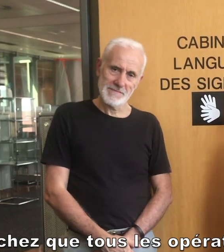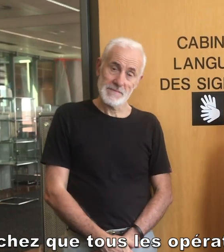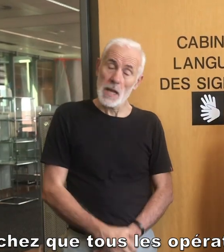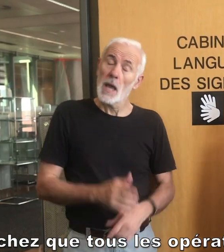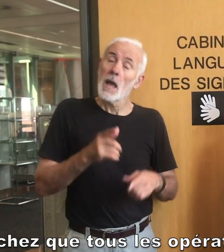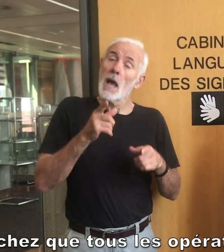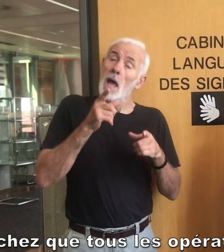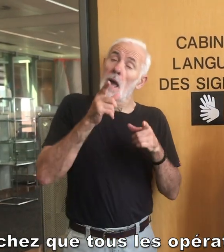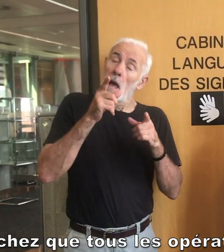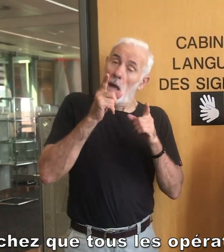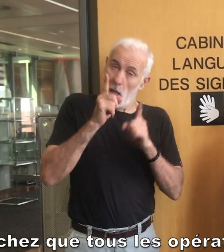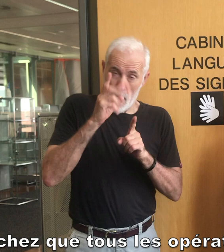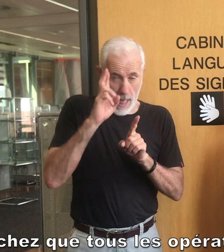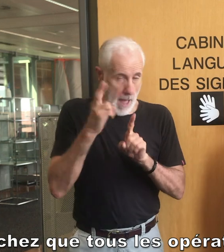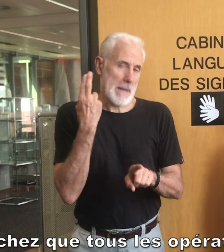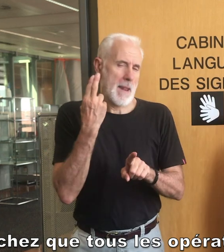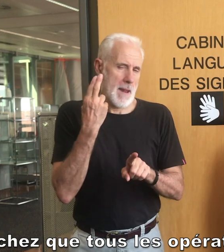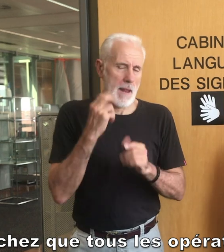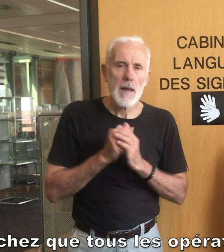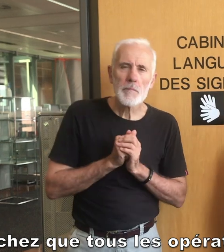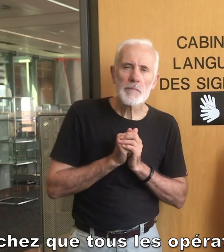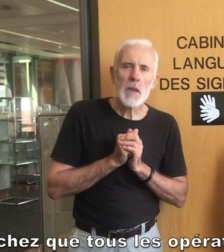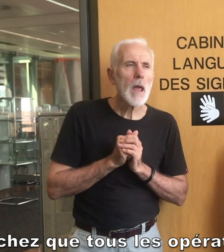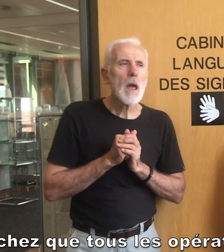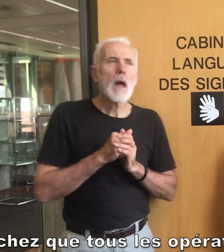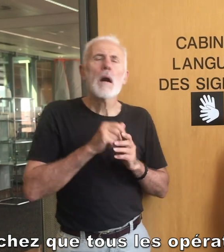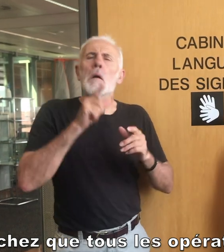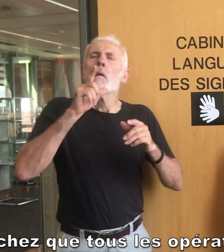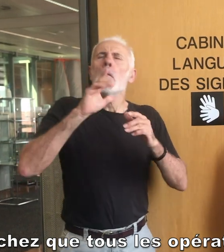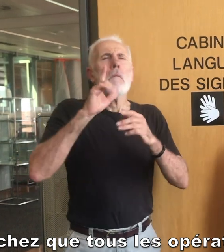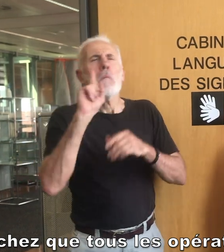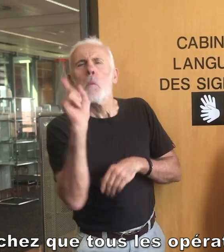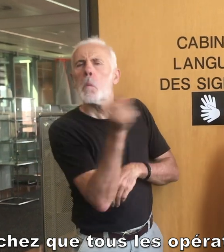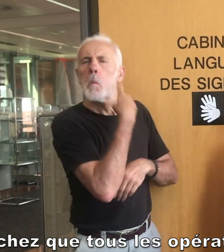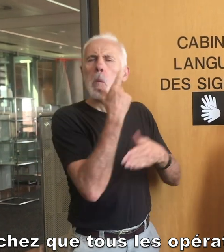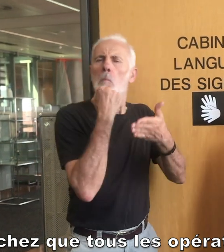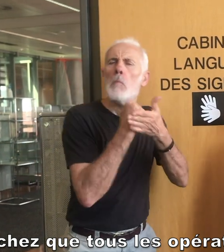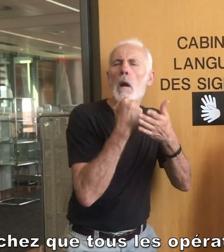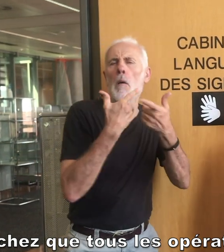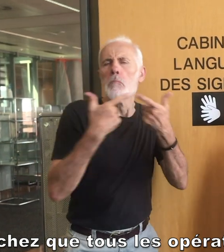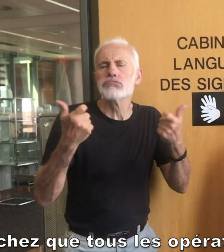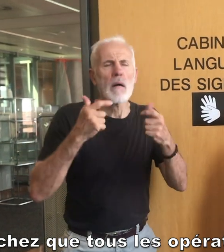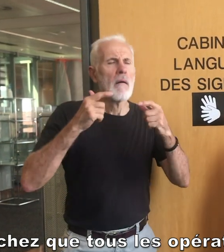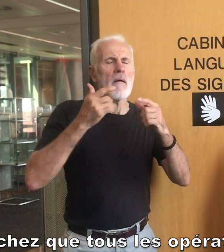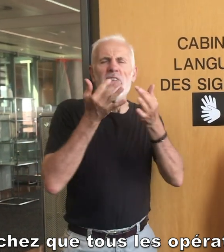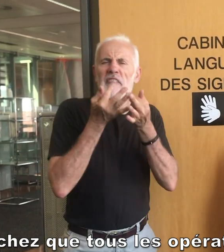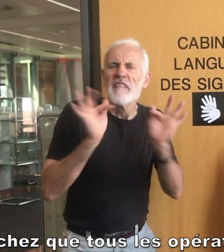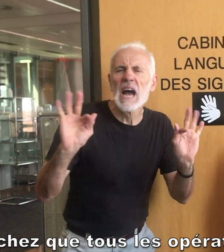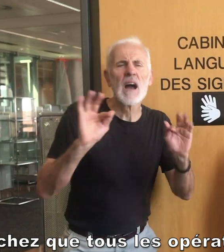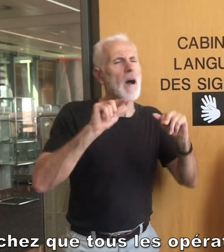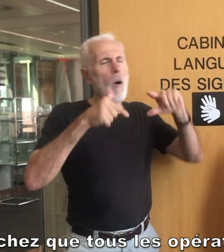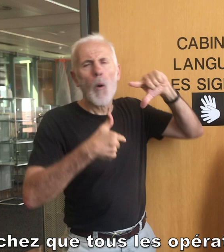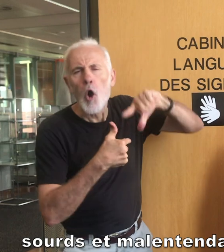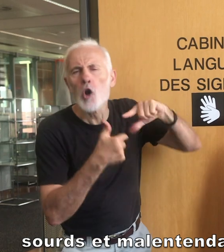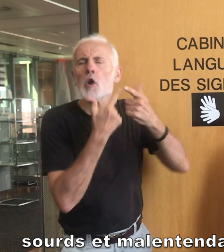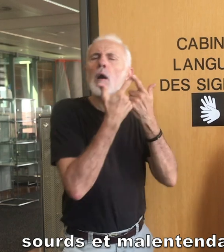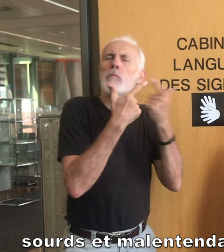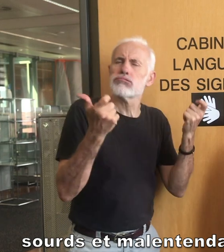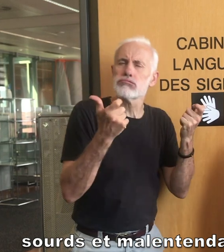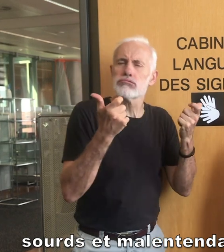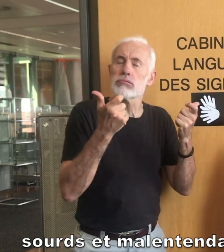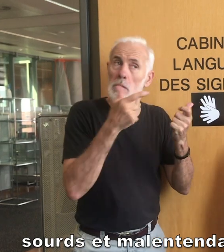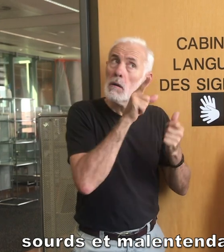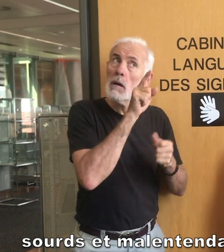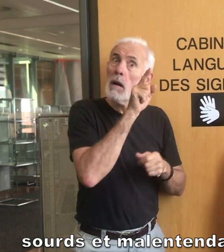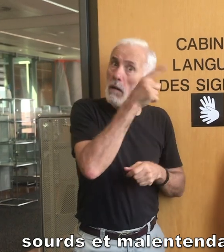Pour ce que vous devez savoir, tous les opérateurs téléphoniques français doivent proposer à leurs abonnés